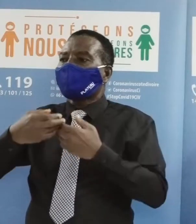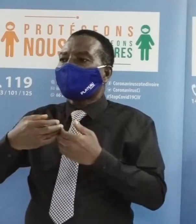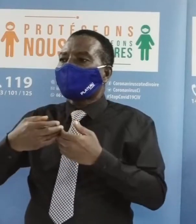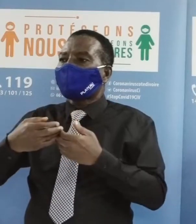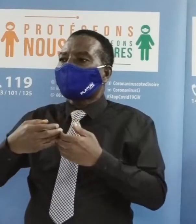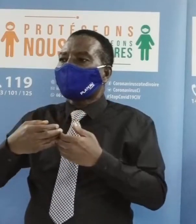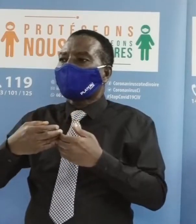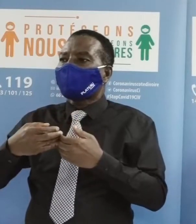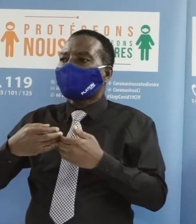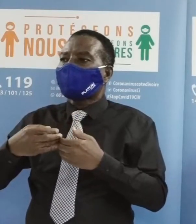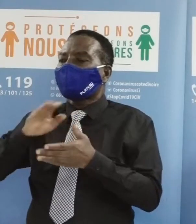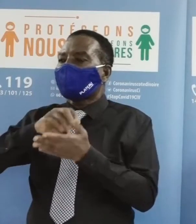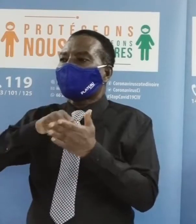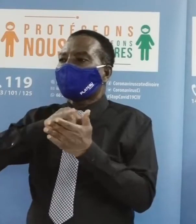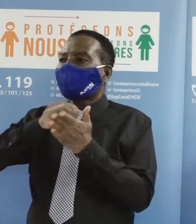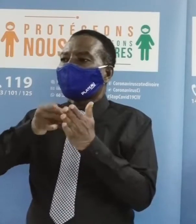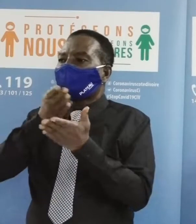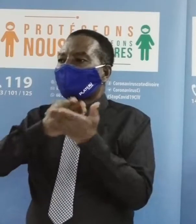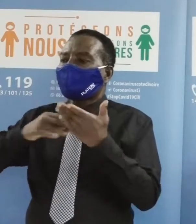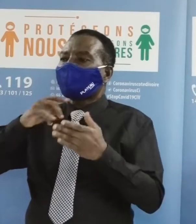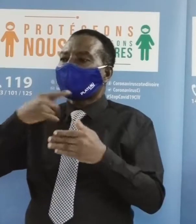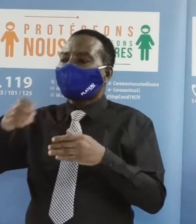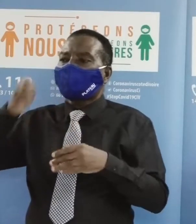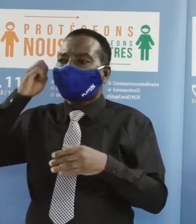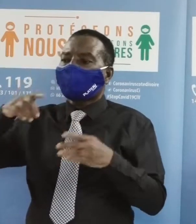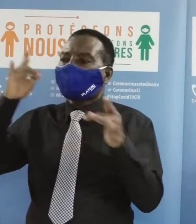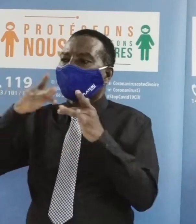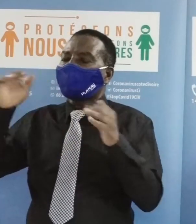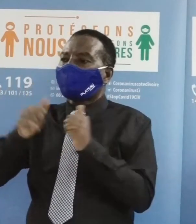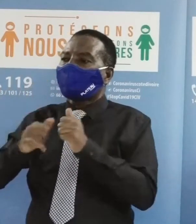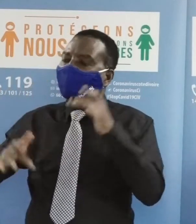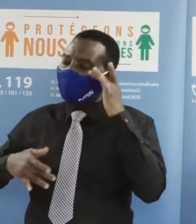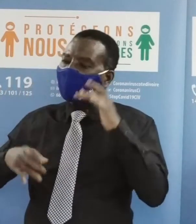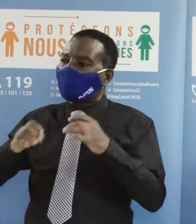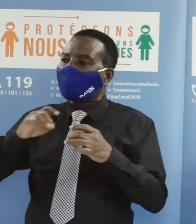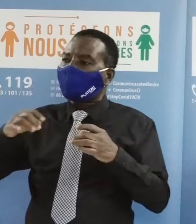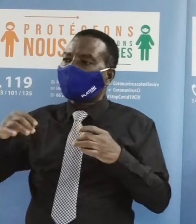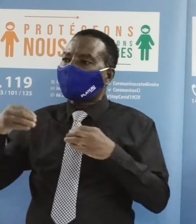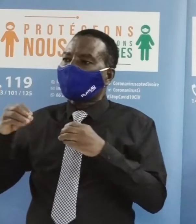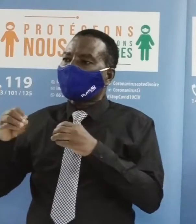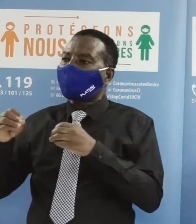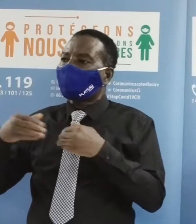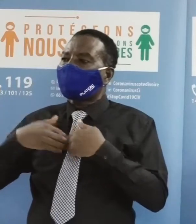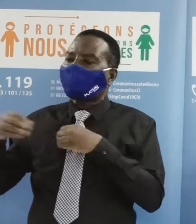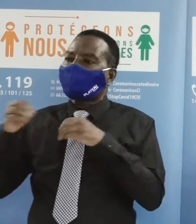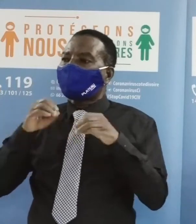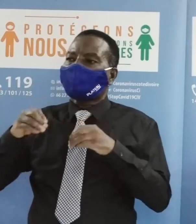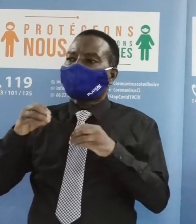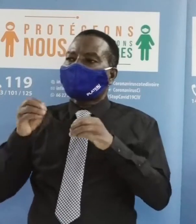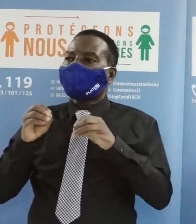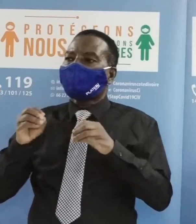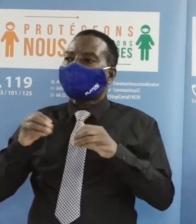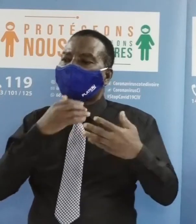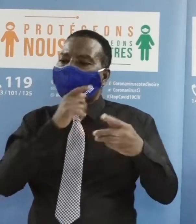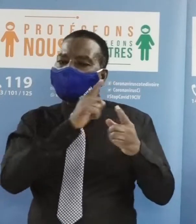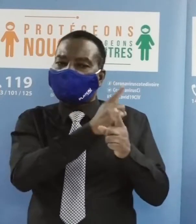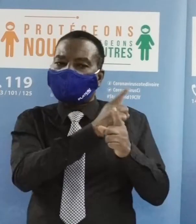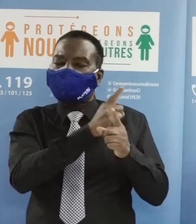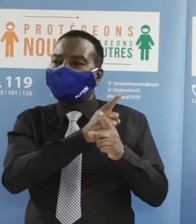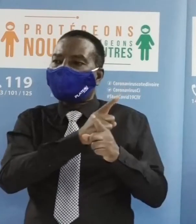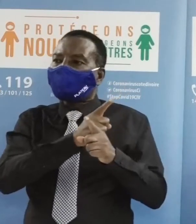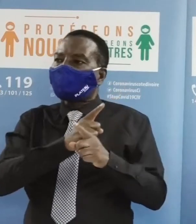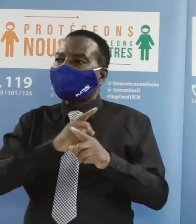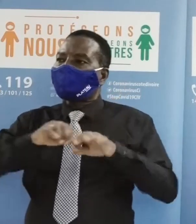ceux qui ont été en contact avec les malades ont-ils été mis en quarantaine les familles